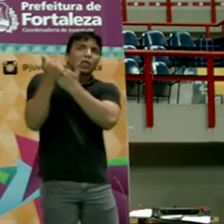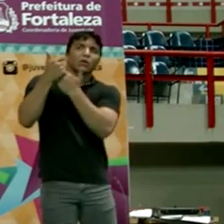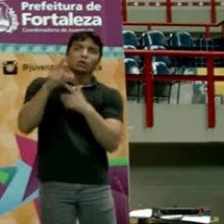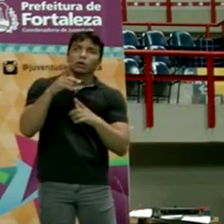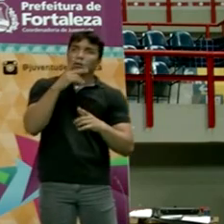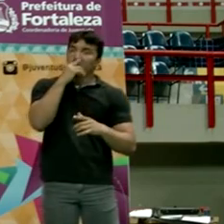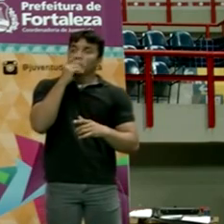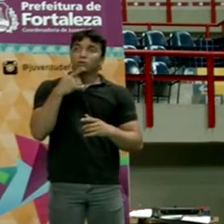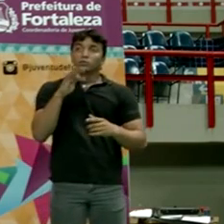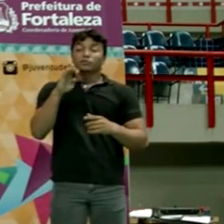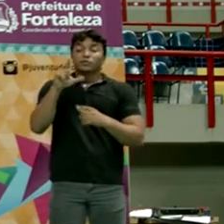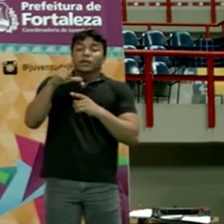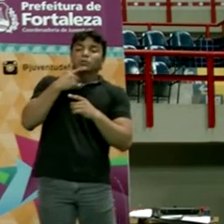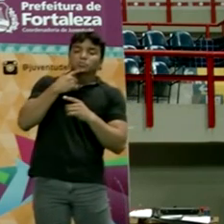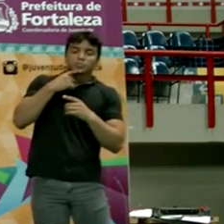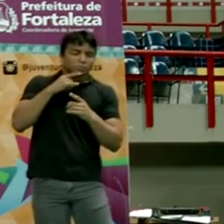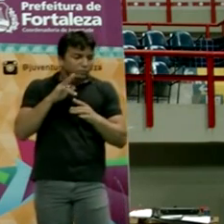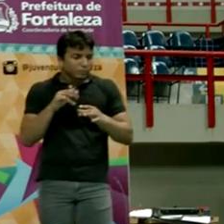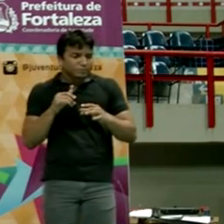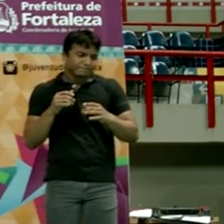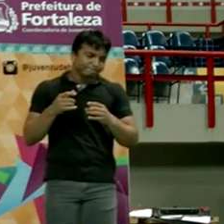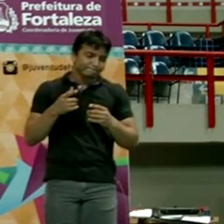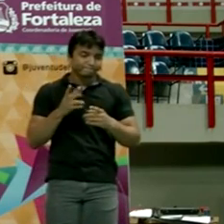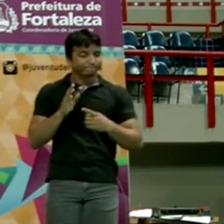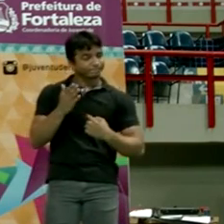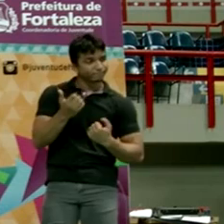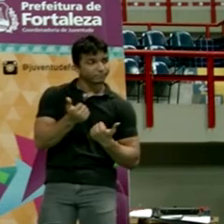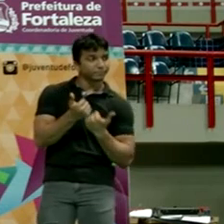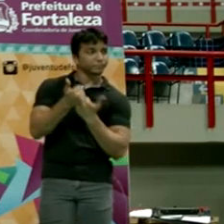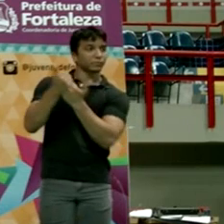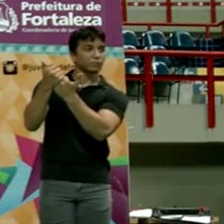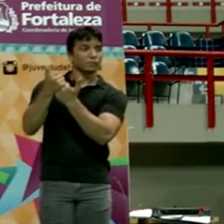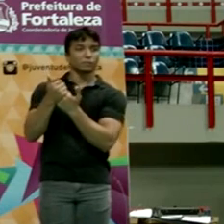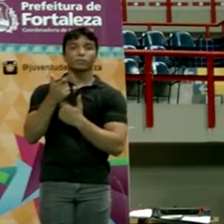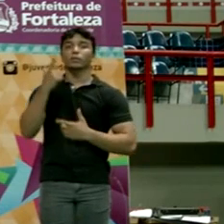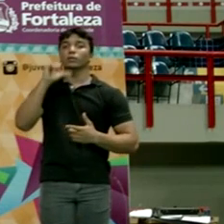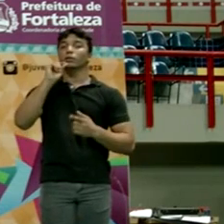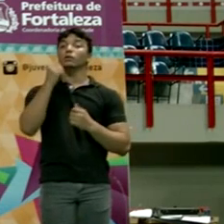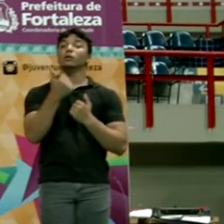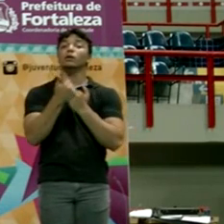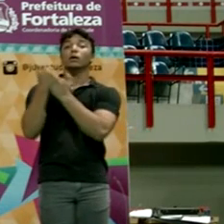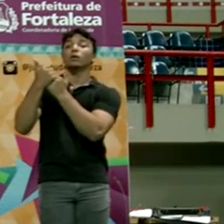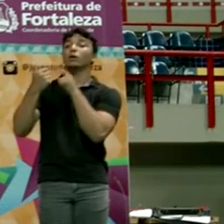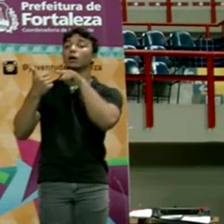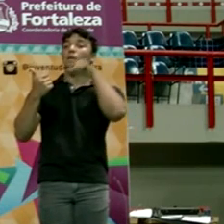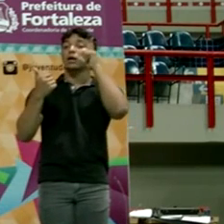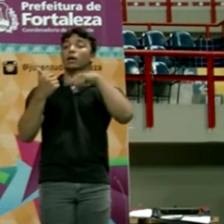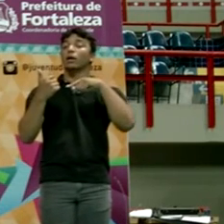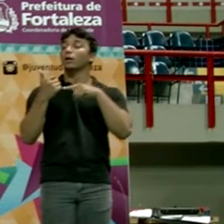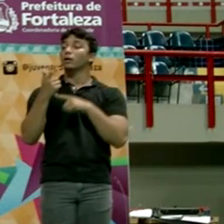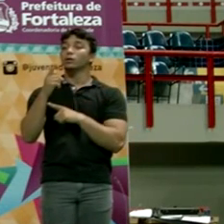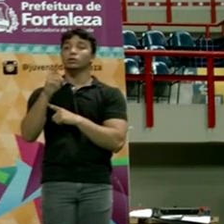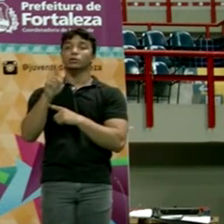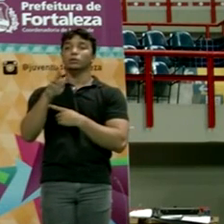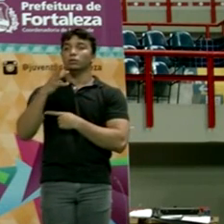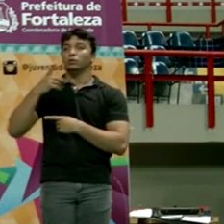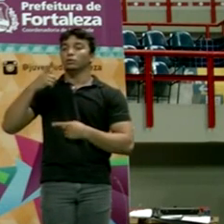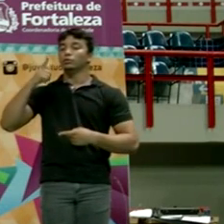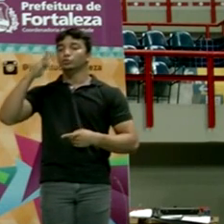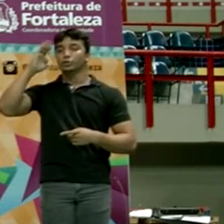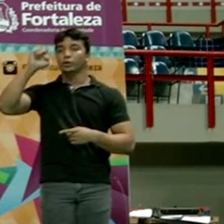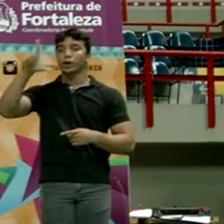né? No final da eleição, né, ele vai apoiar o